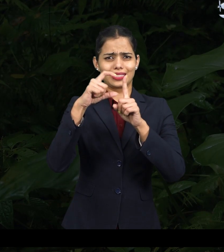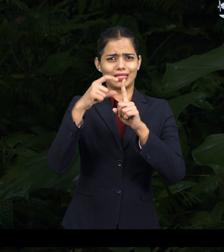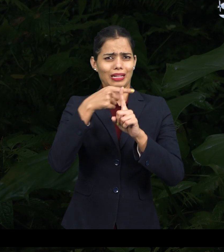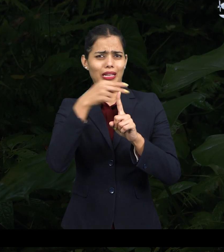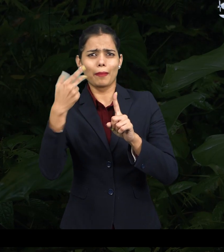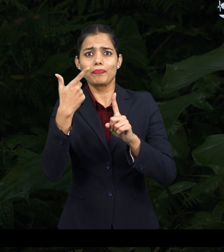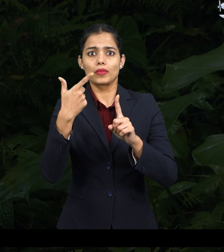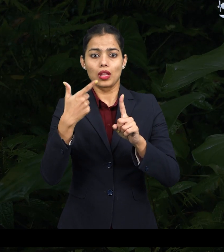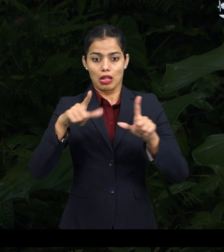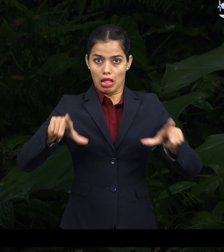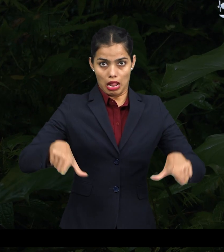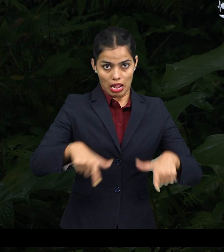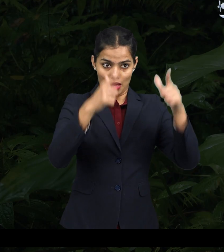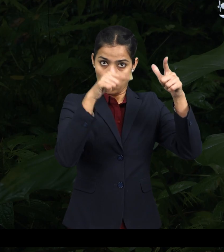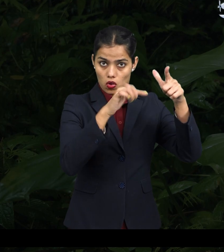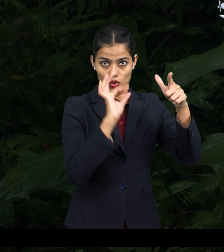डोडर,